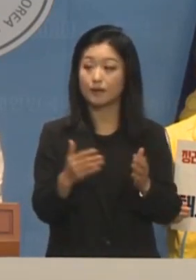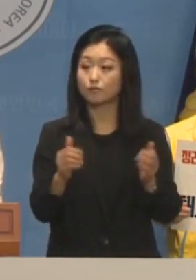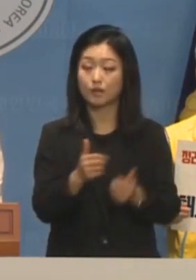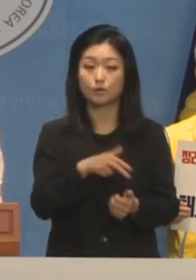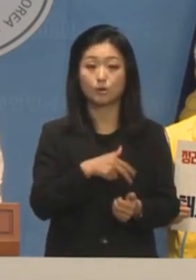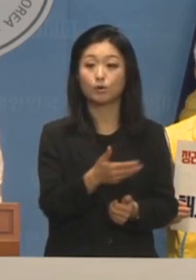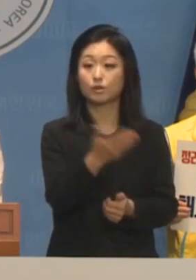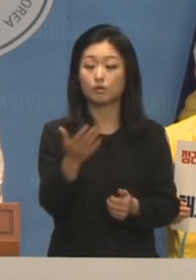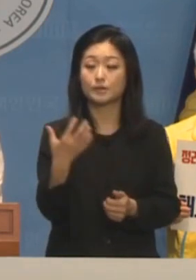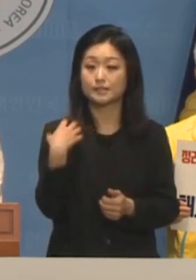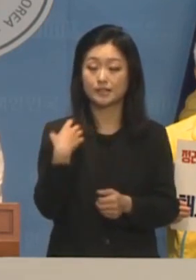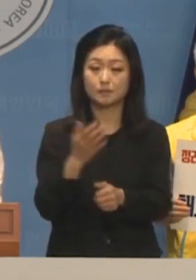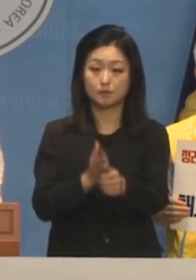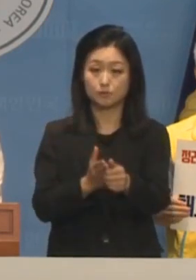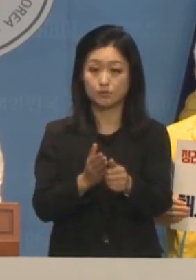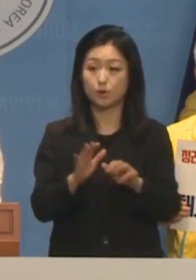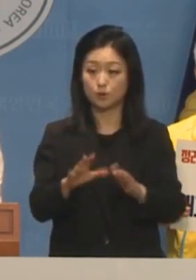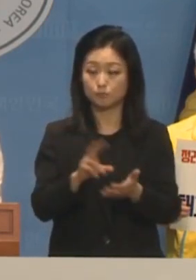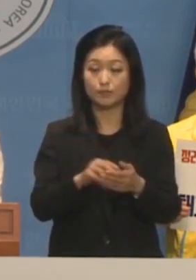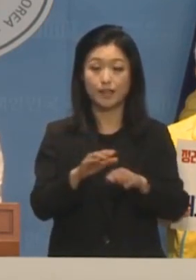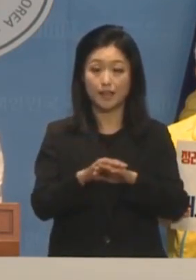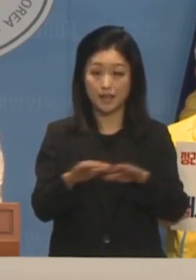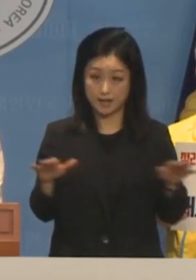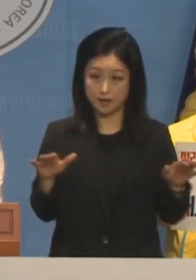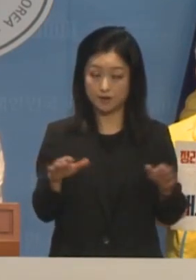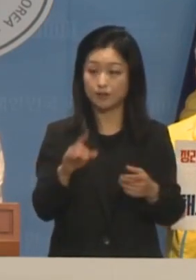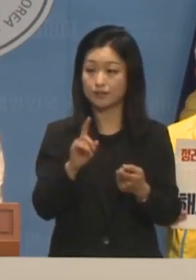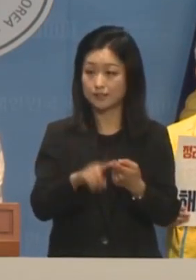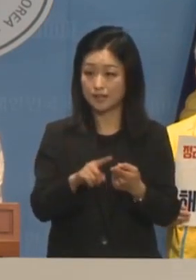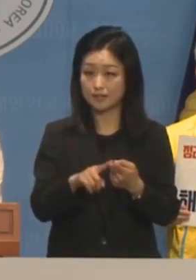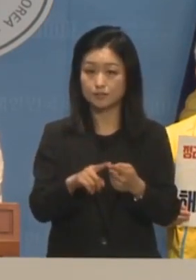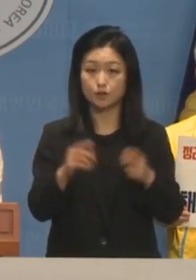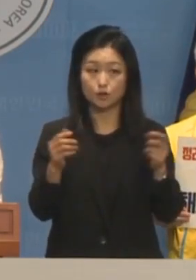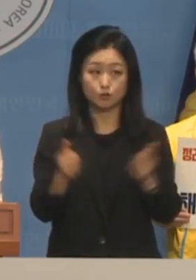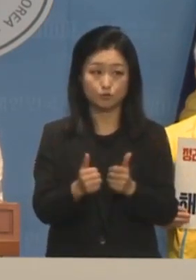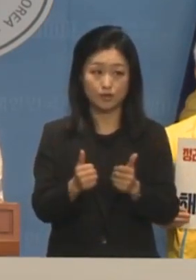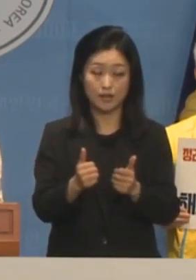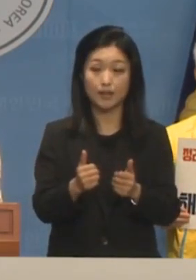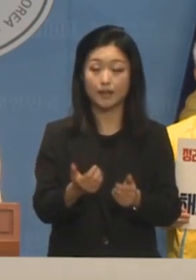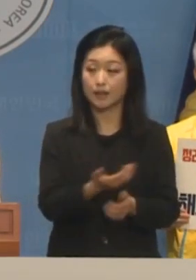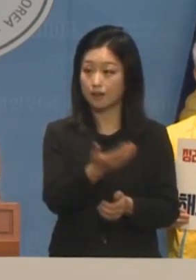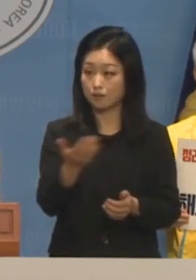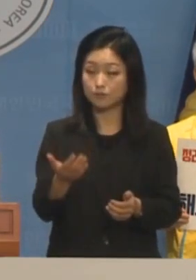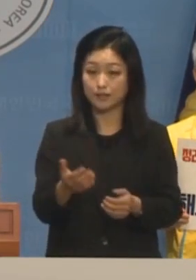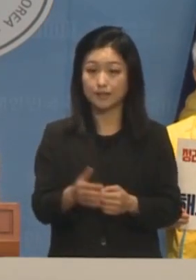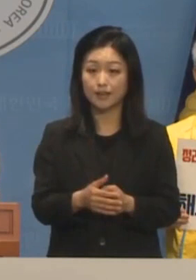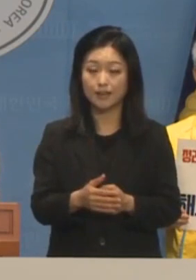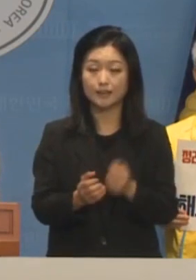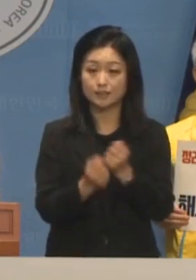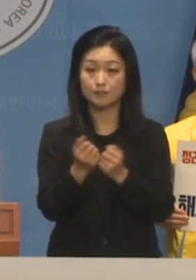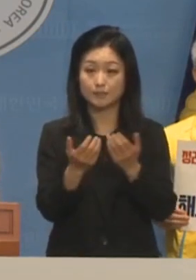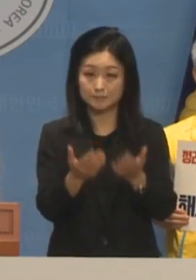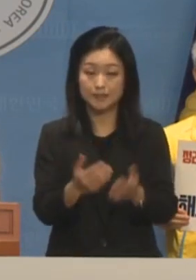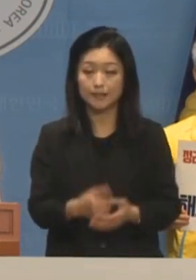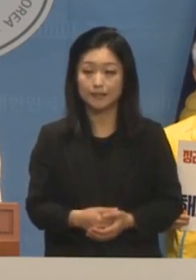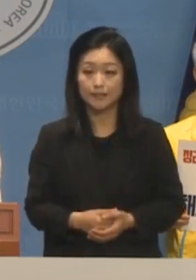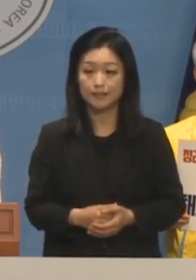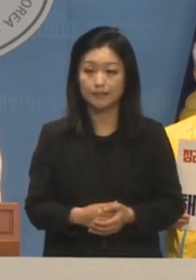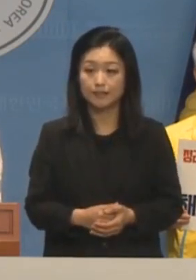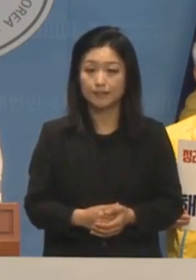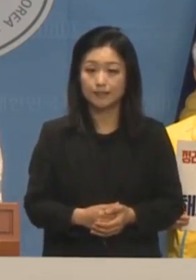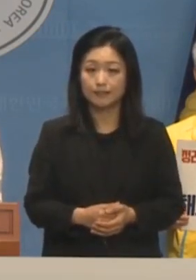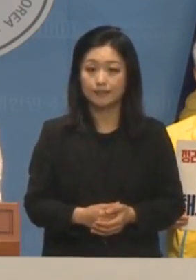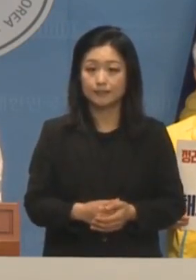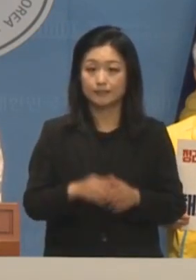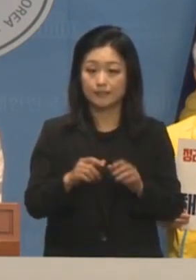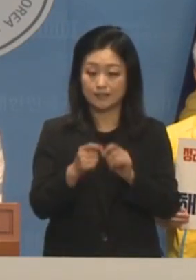합니다. 그래서 오늘 사태 해결 촉구 4개 정당 국회 기자회견을 합니다. 먼저 참석하신 분들 소개하겠습니다.